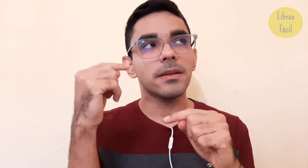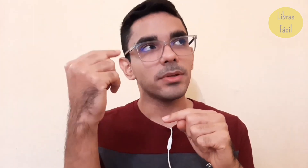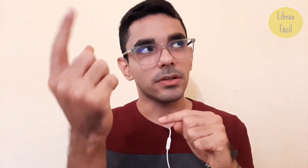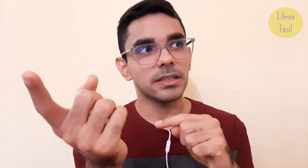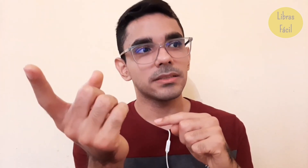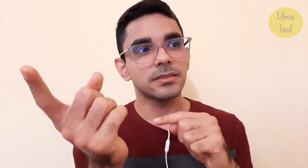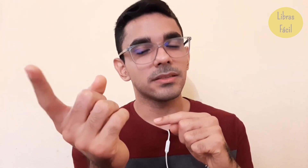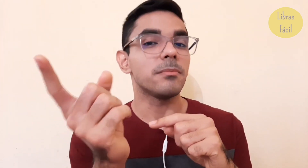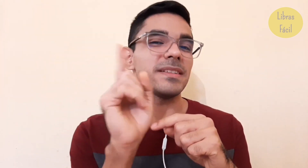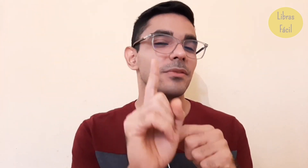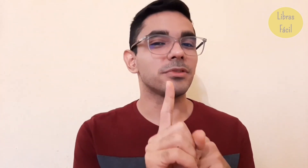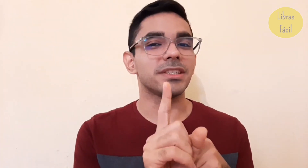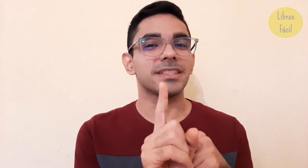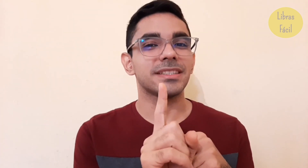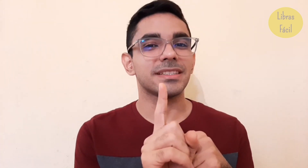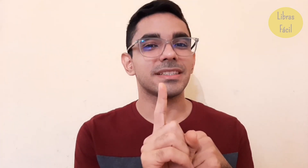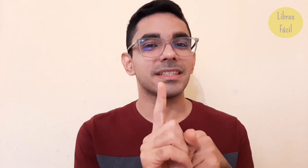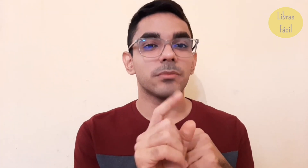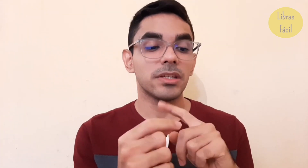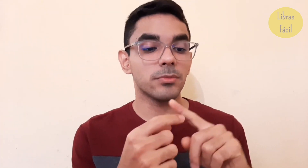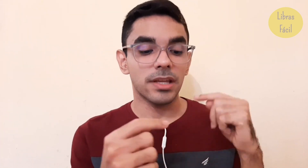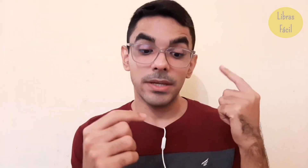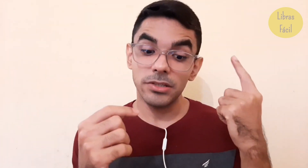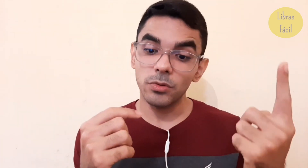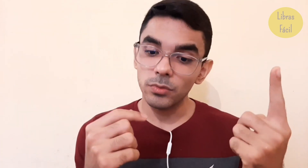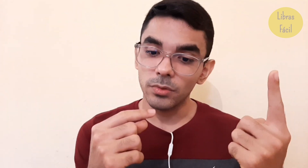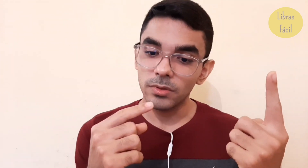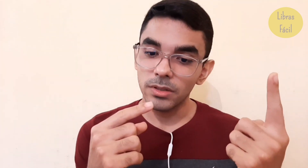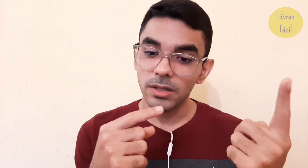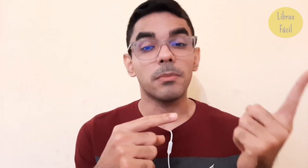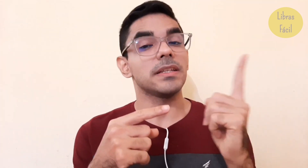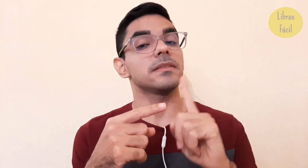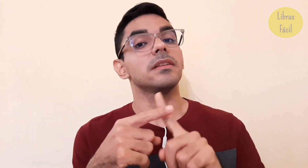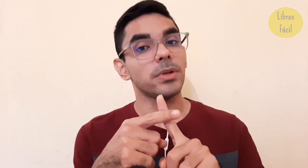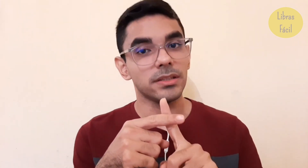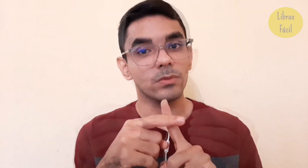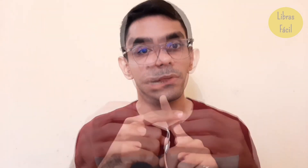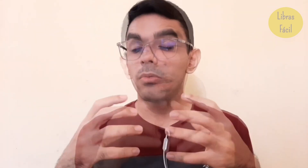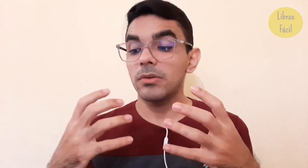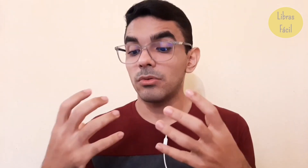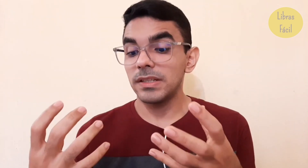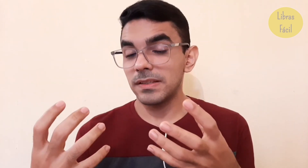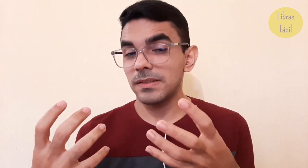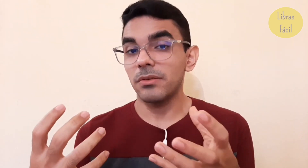pior, mas não foi. Poderíamos ter perdido tudo, mas não perdemos. Alguma coisa se